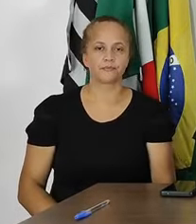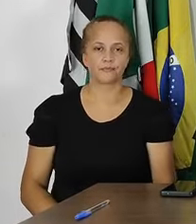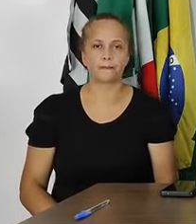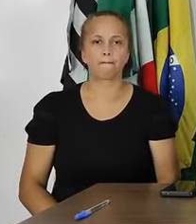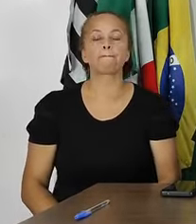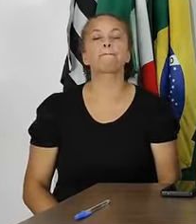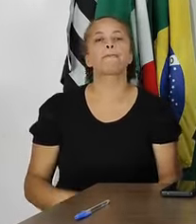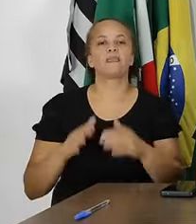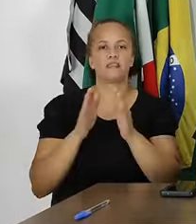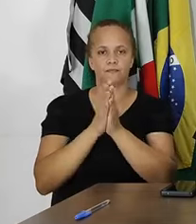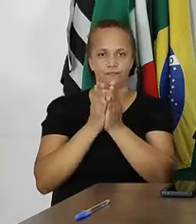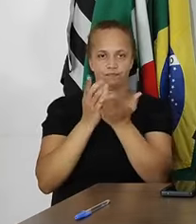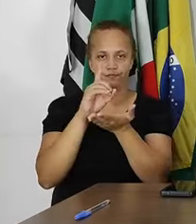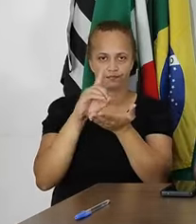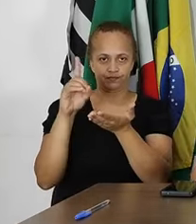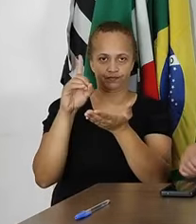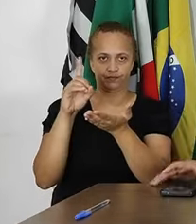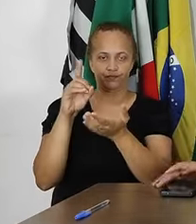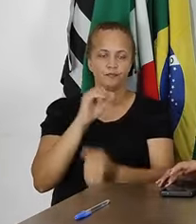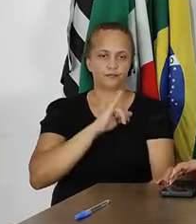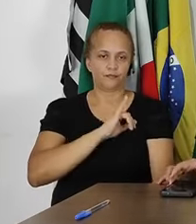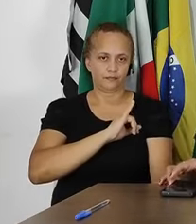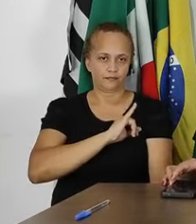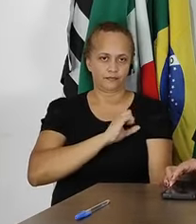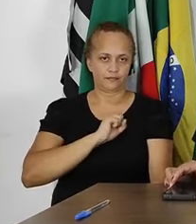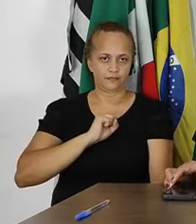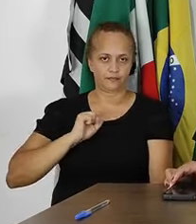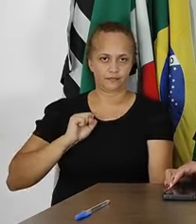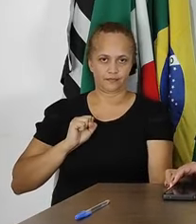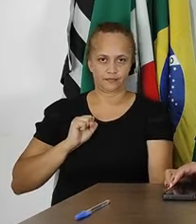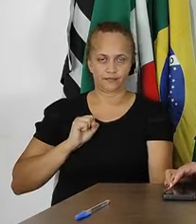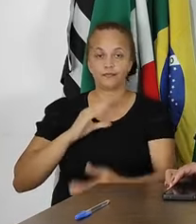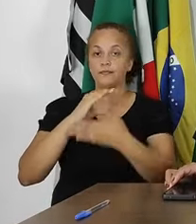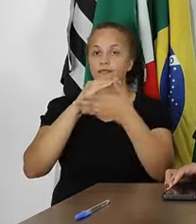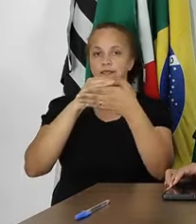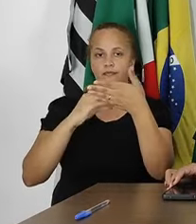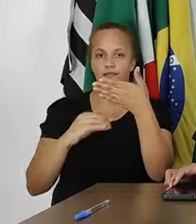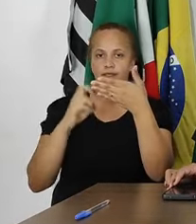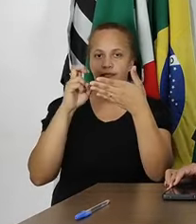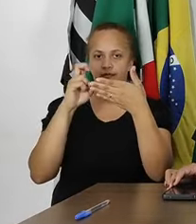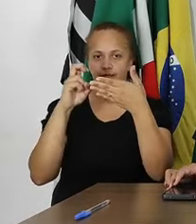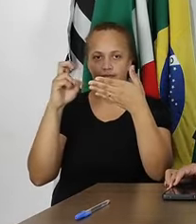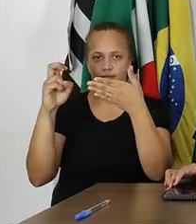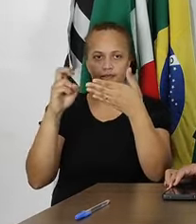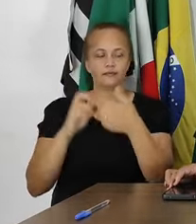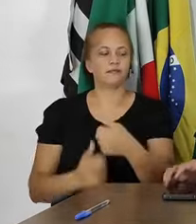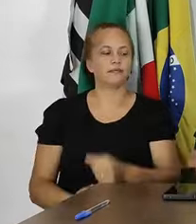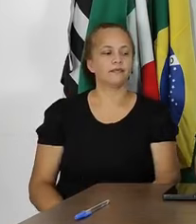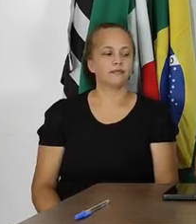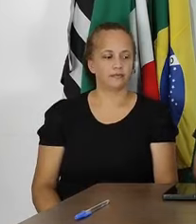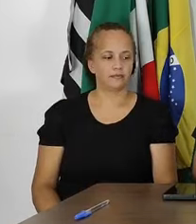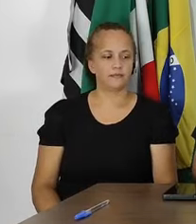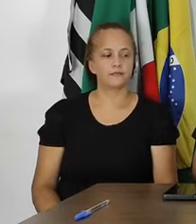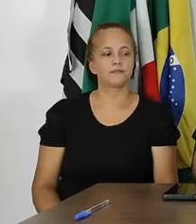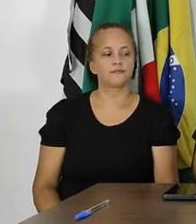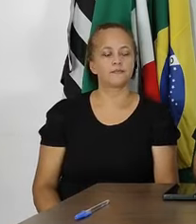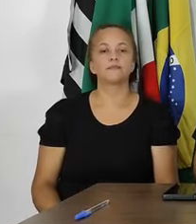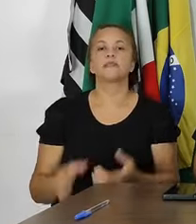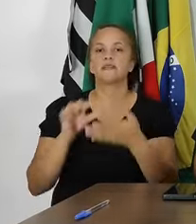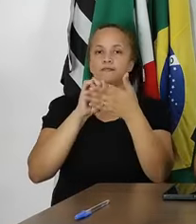comigo em Isaías, capítulo 55, e nós vamos ler a partir do